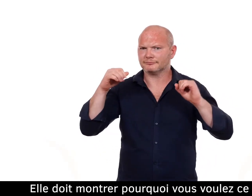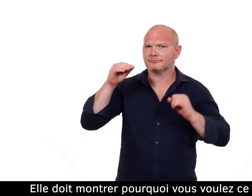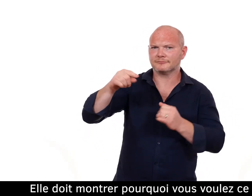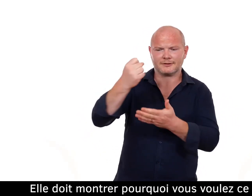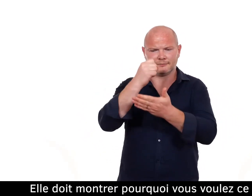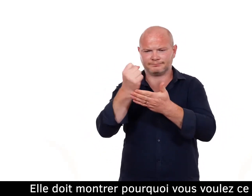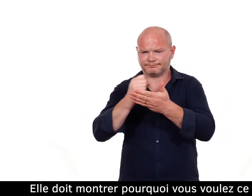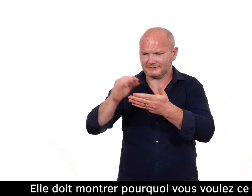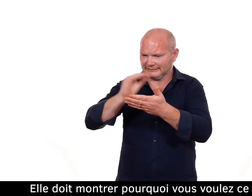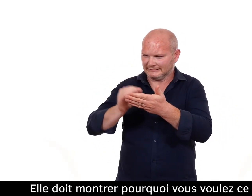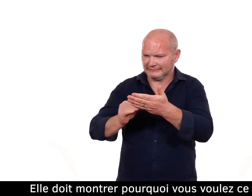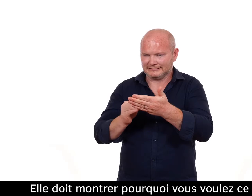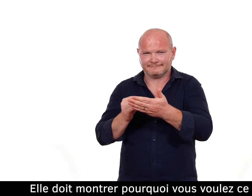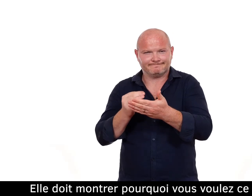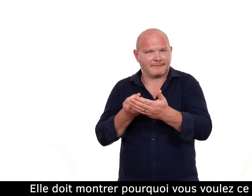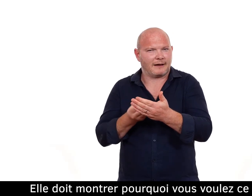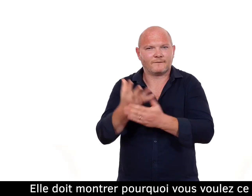Elle doit montrer pourquoi vous voulez ce post.